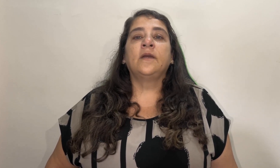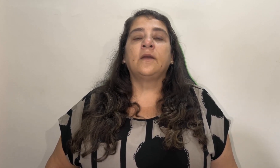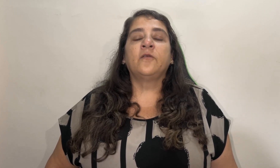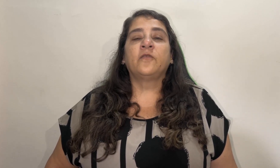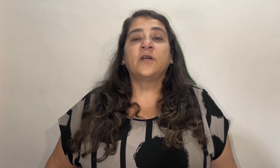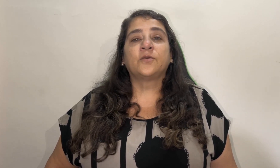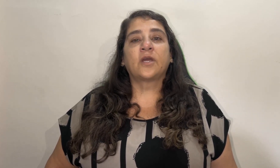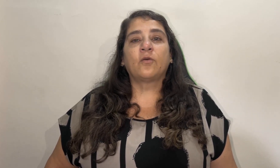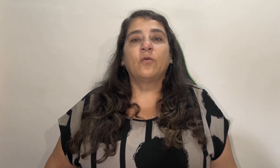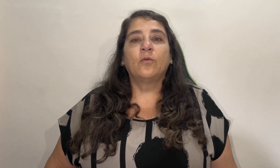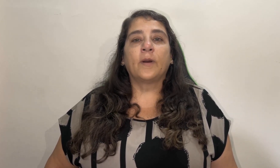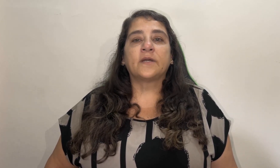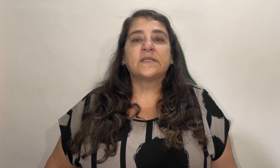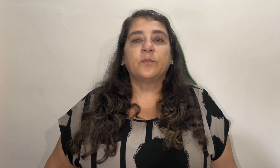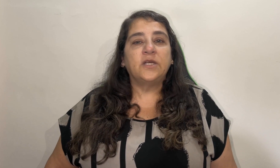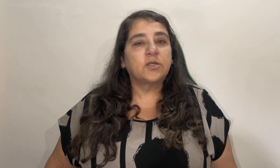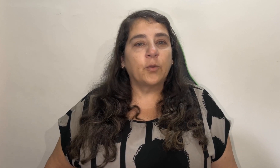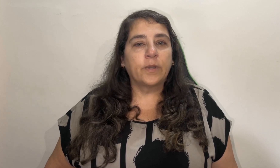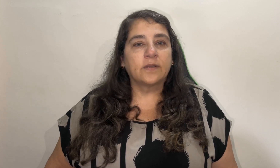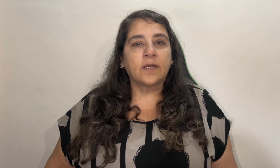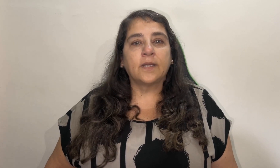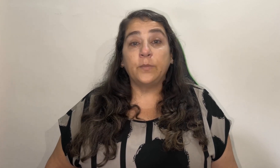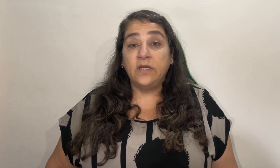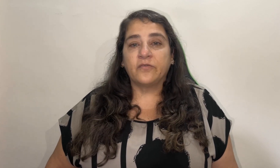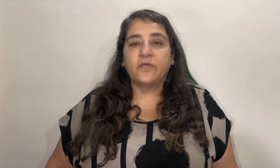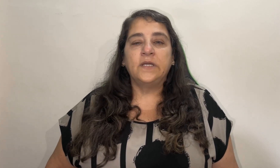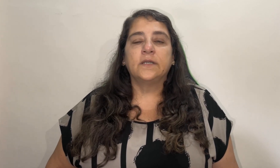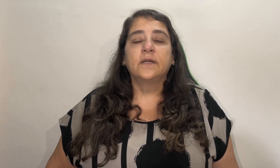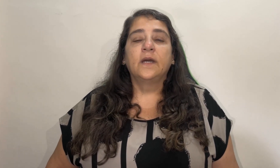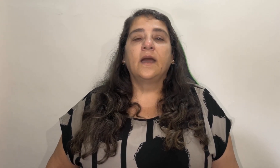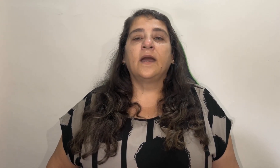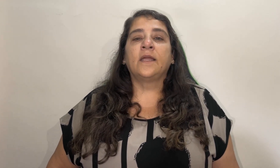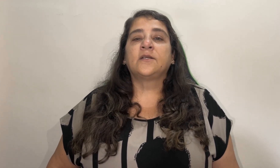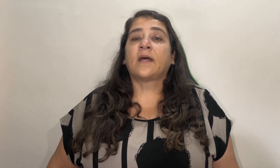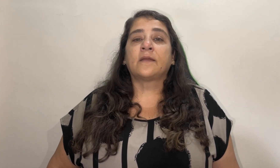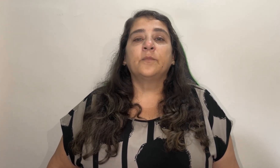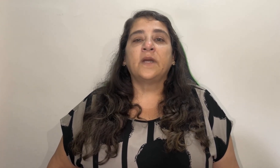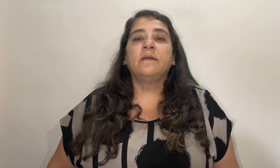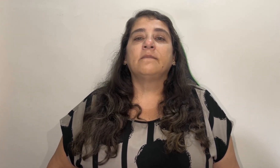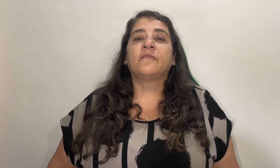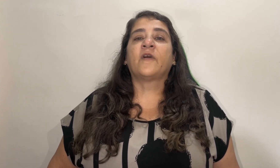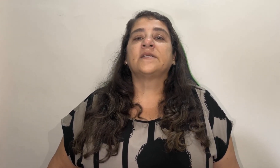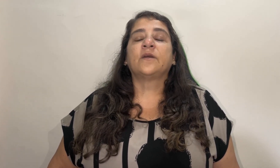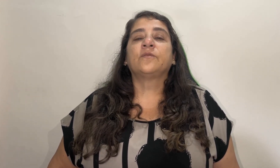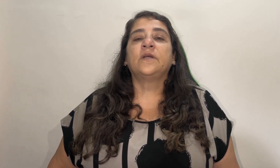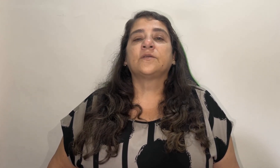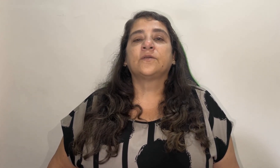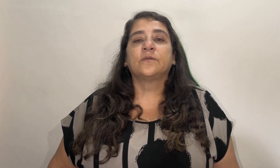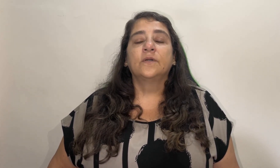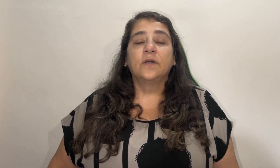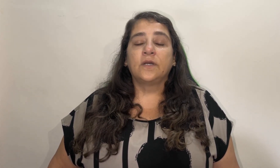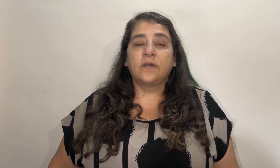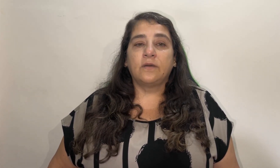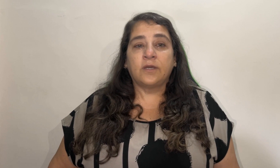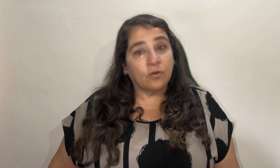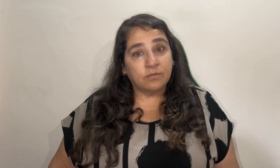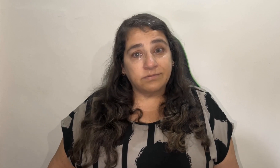e vejo que com a semente que eu plantei na minha filha, ela está também fazendo isso que eu